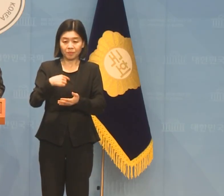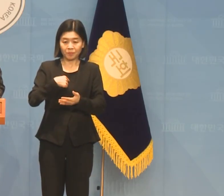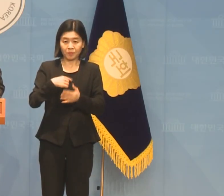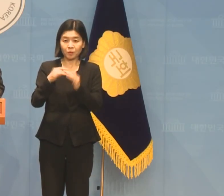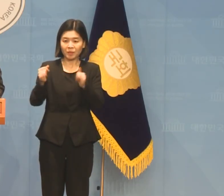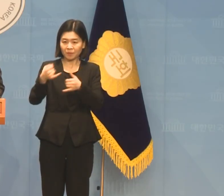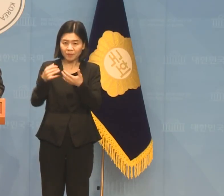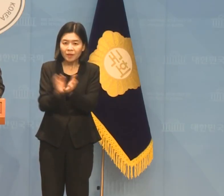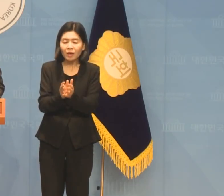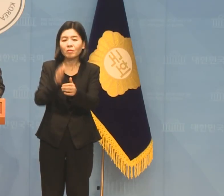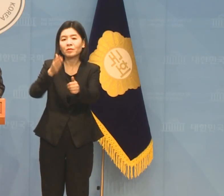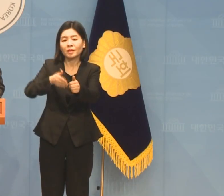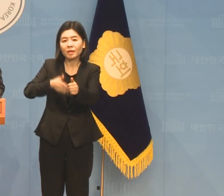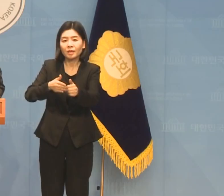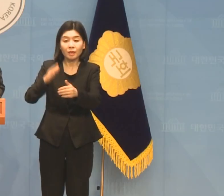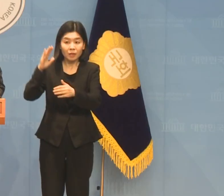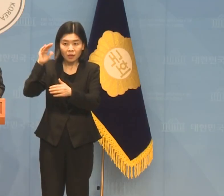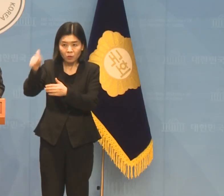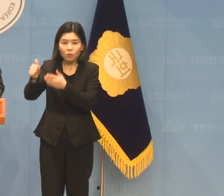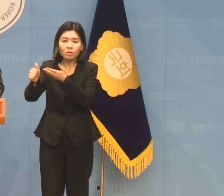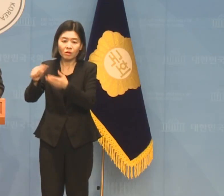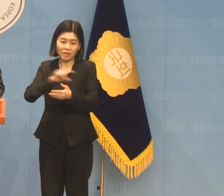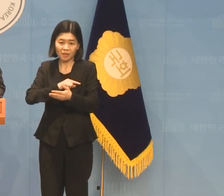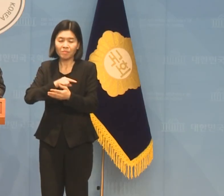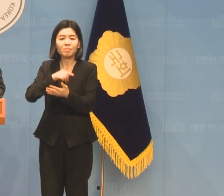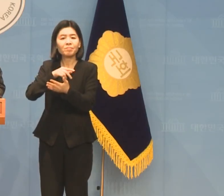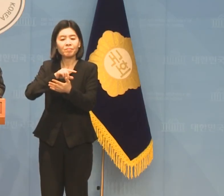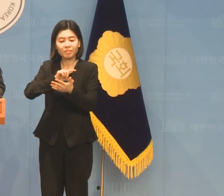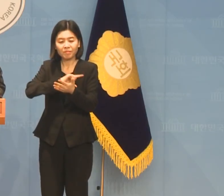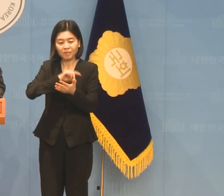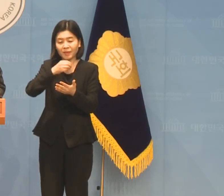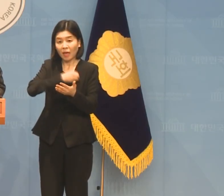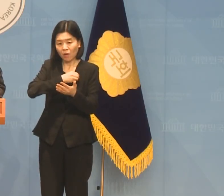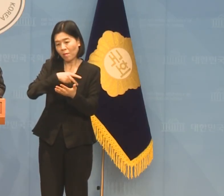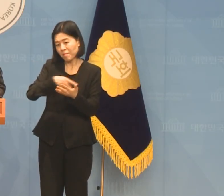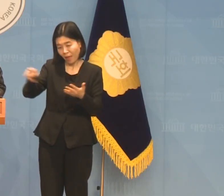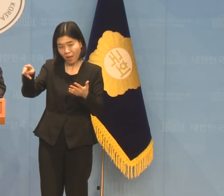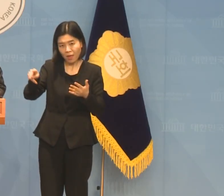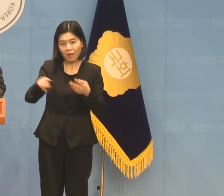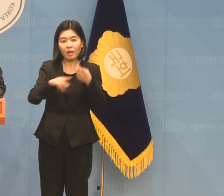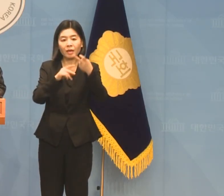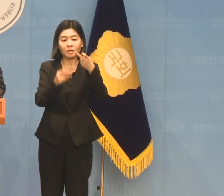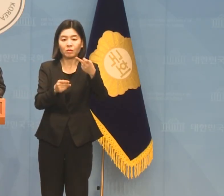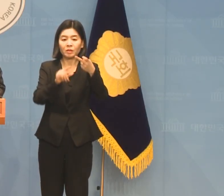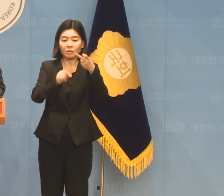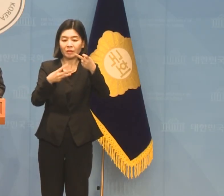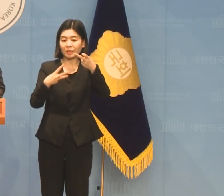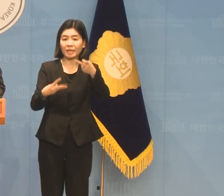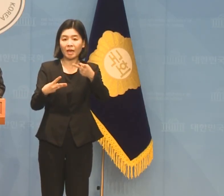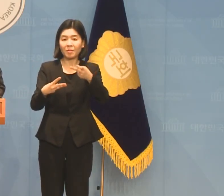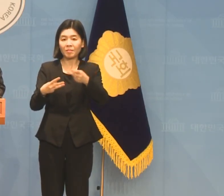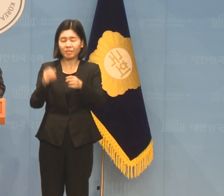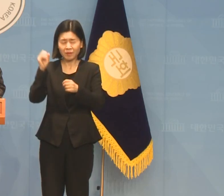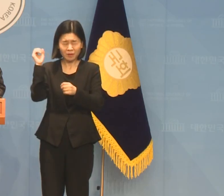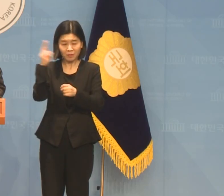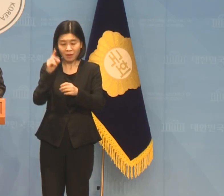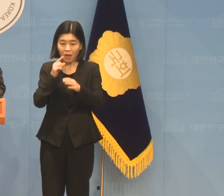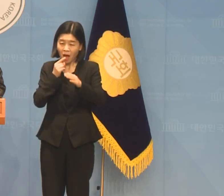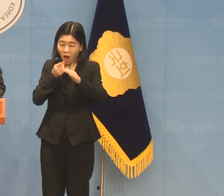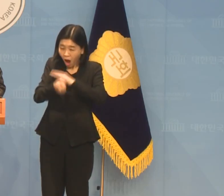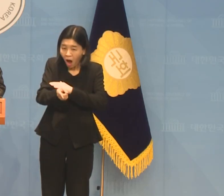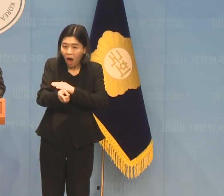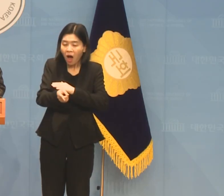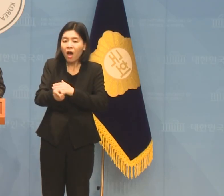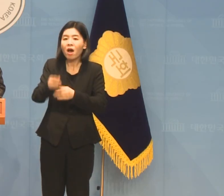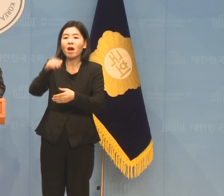대한 즉시 제명, 둘째, 12.3 사태에 대한 진정한 대국민 사과와 재발 방지 약속,